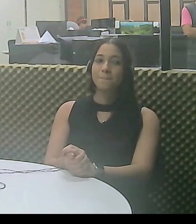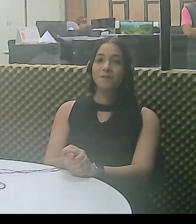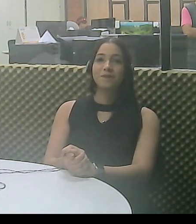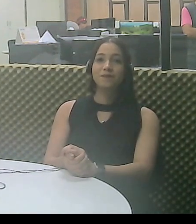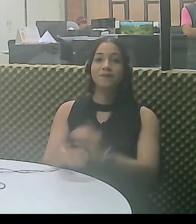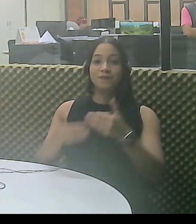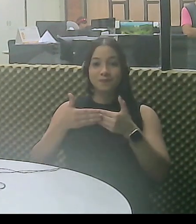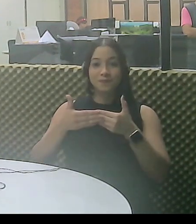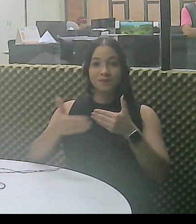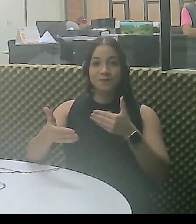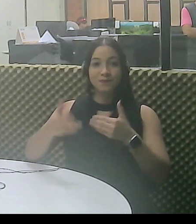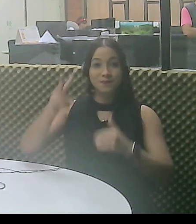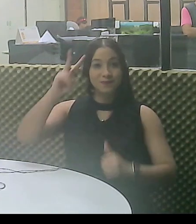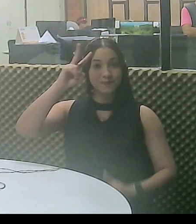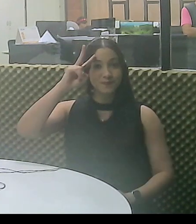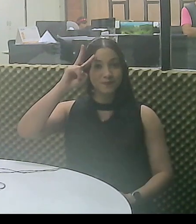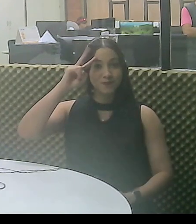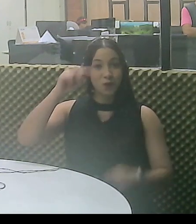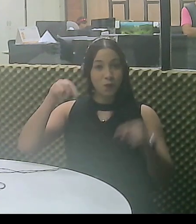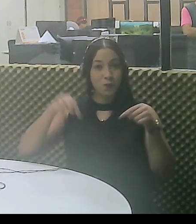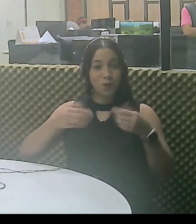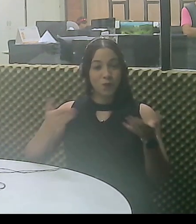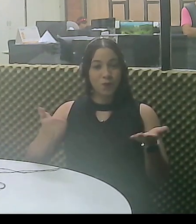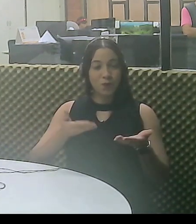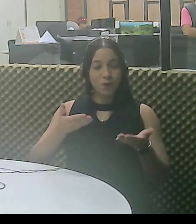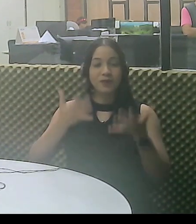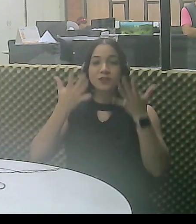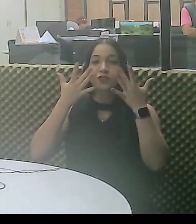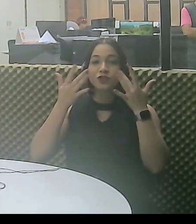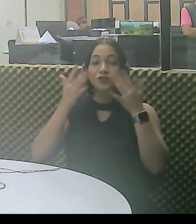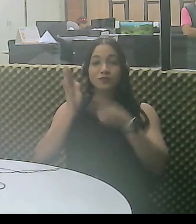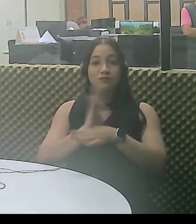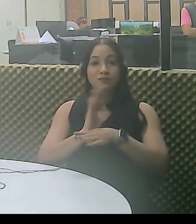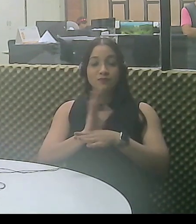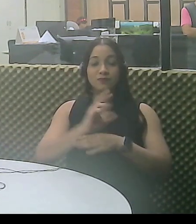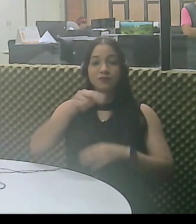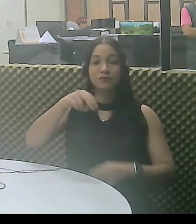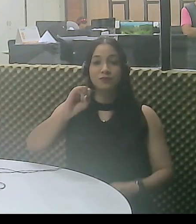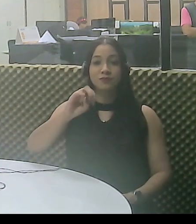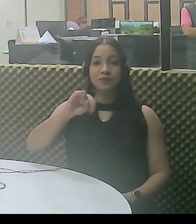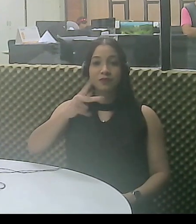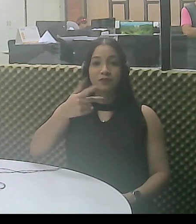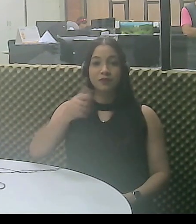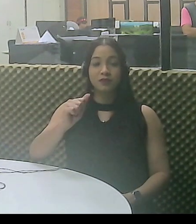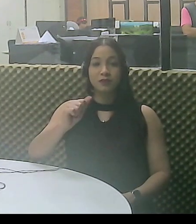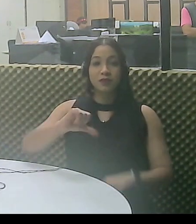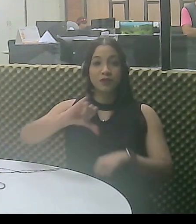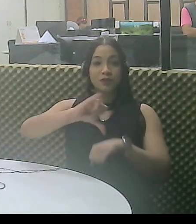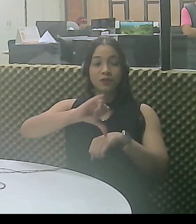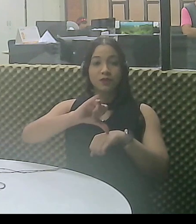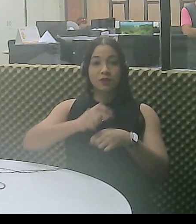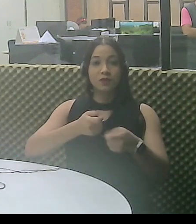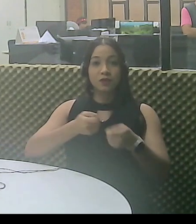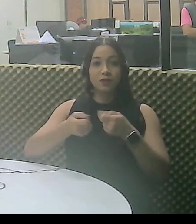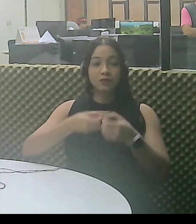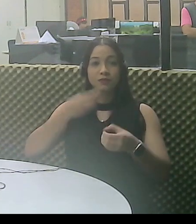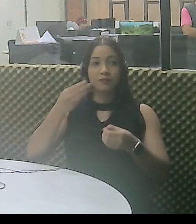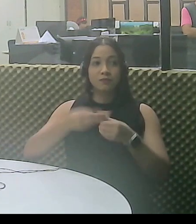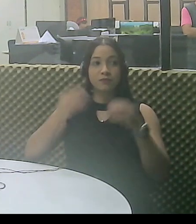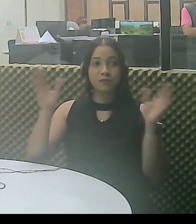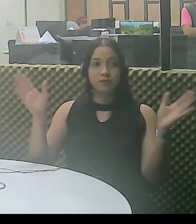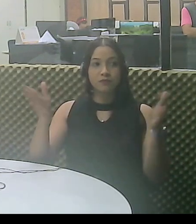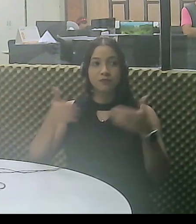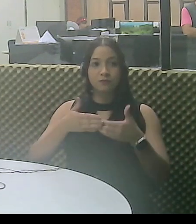a partir desta segunda-feira o cine teatro Minha Rocha no centro administrativo Municipal estará